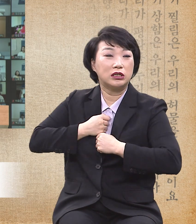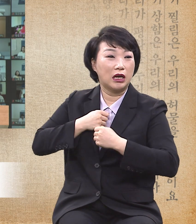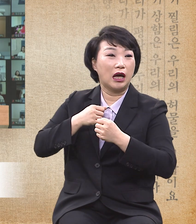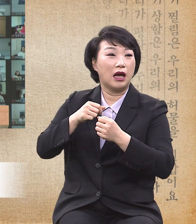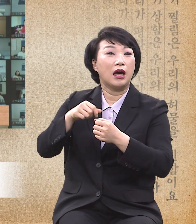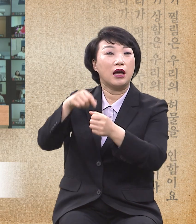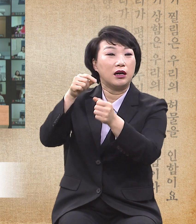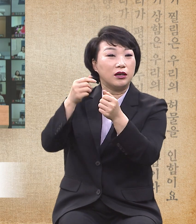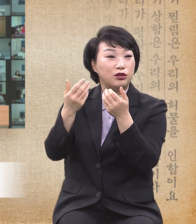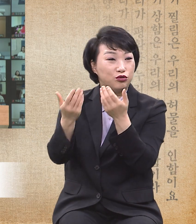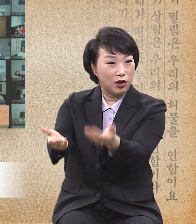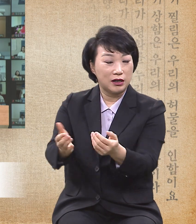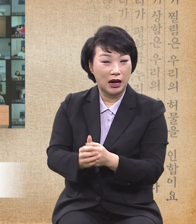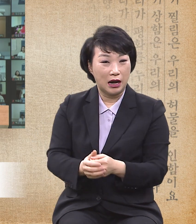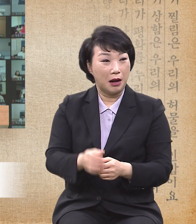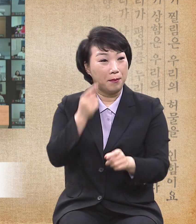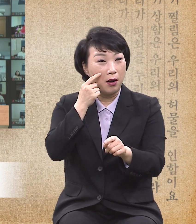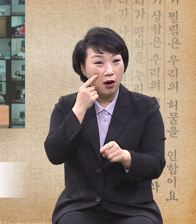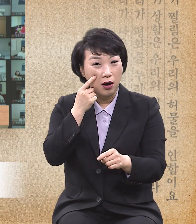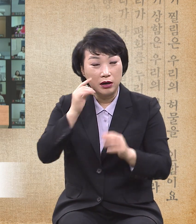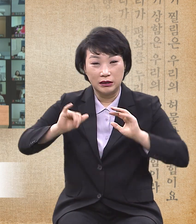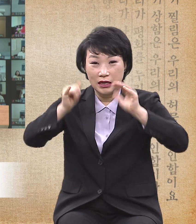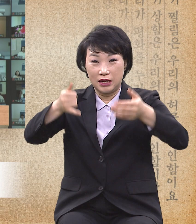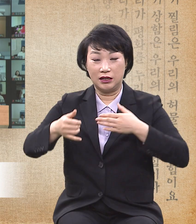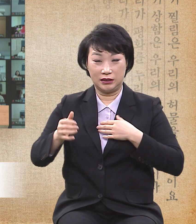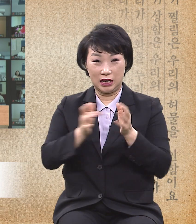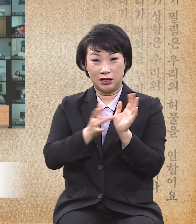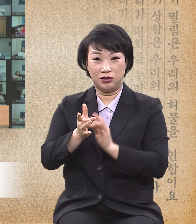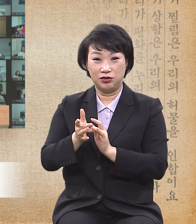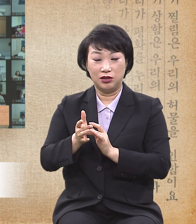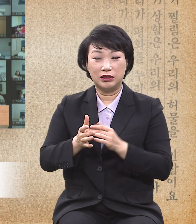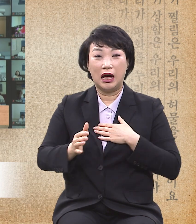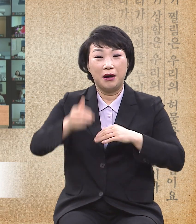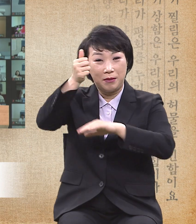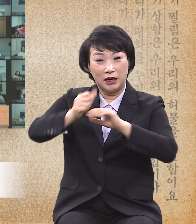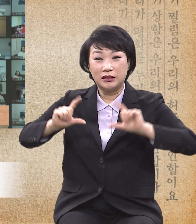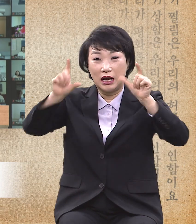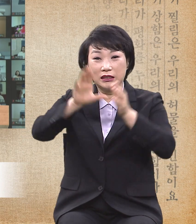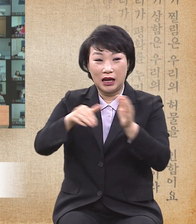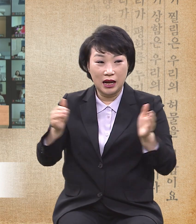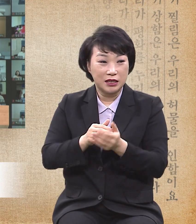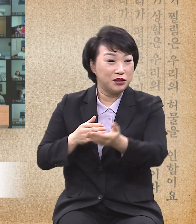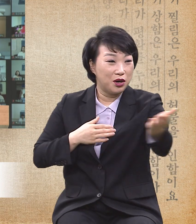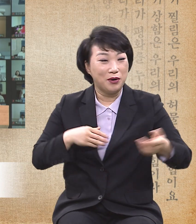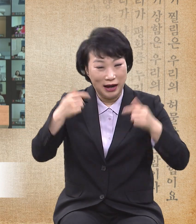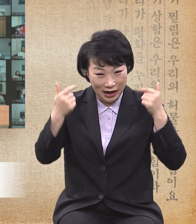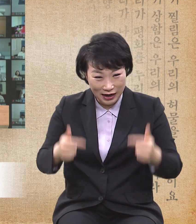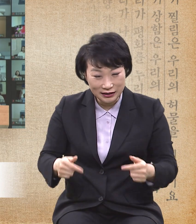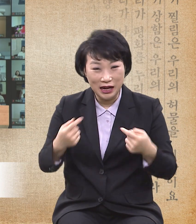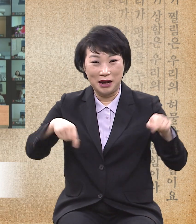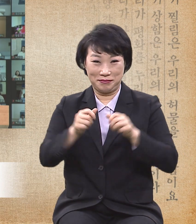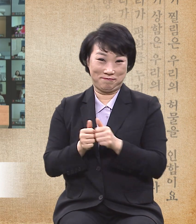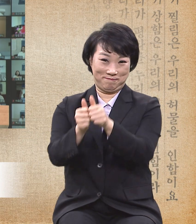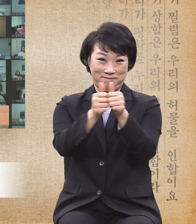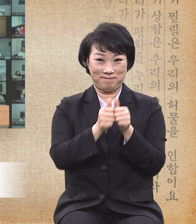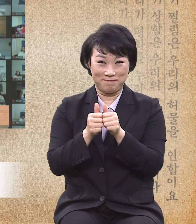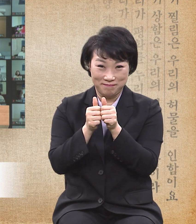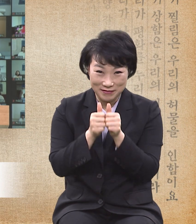하라. 볼지어다 내가 세상 끝날까지 너희와 항상 함께